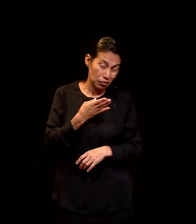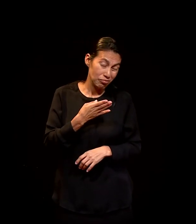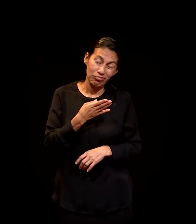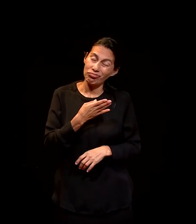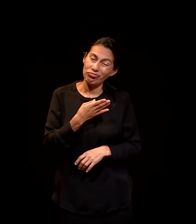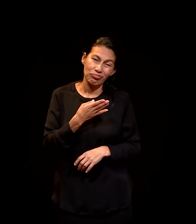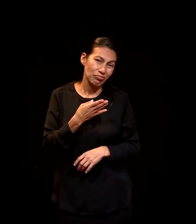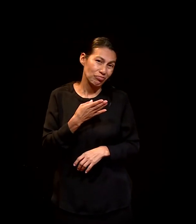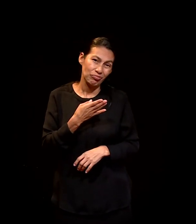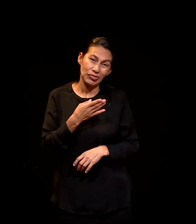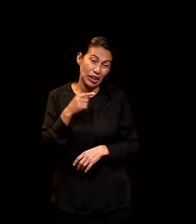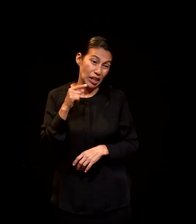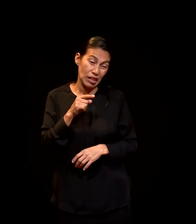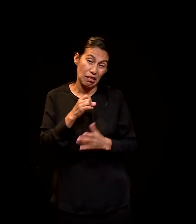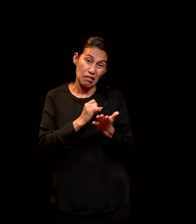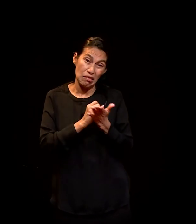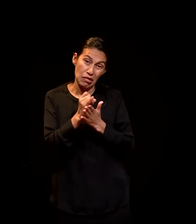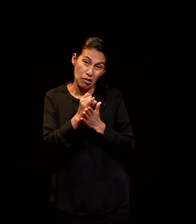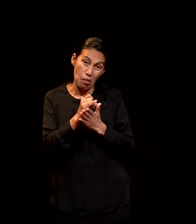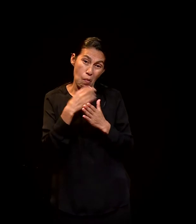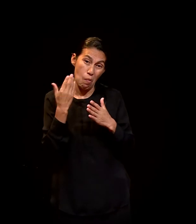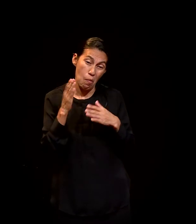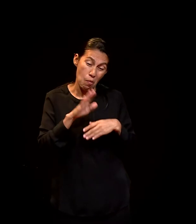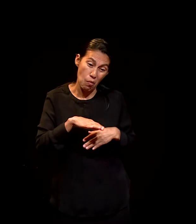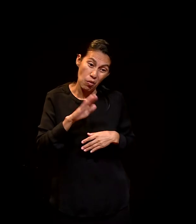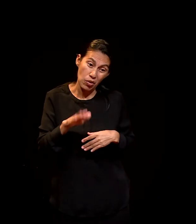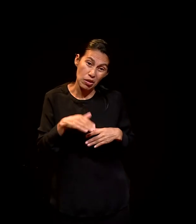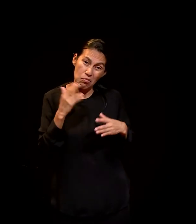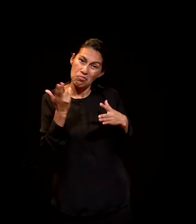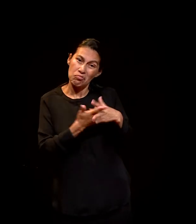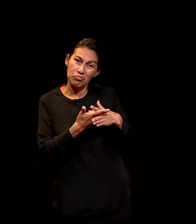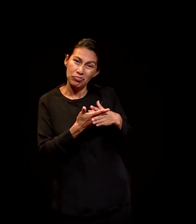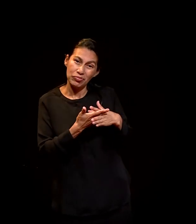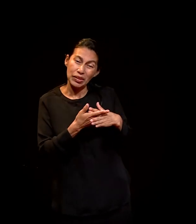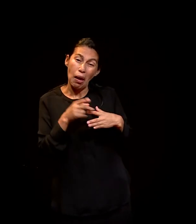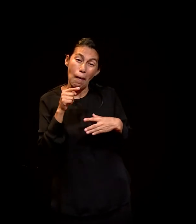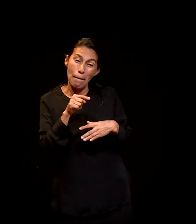pensar realizar la muerte era mejor que la